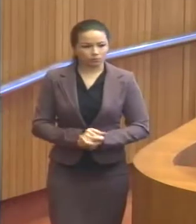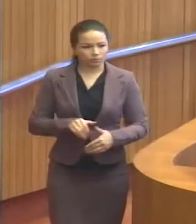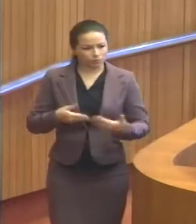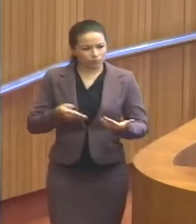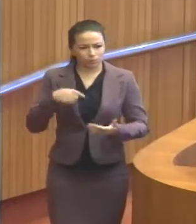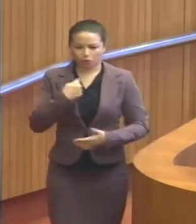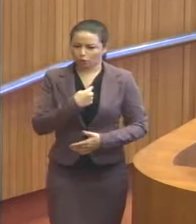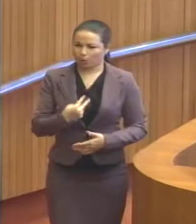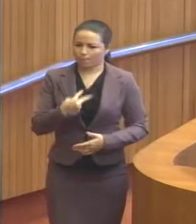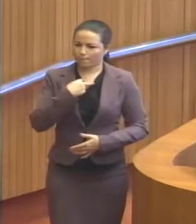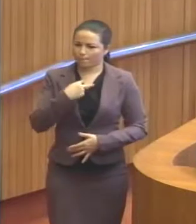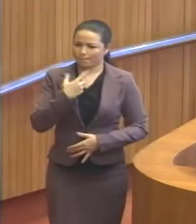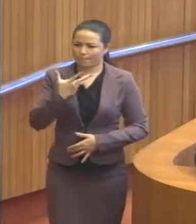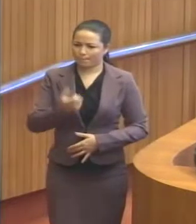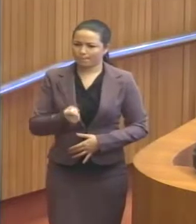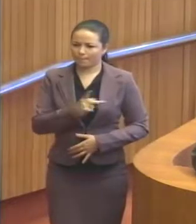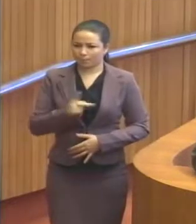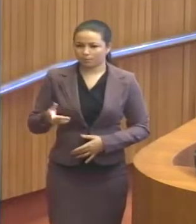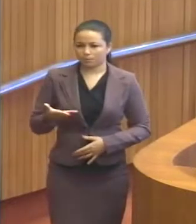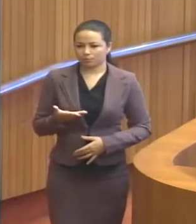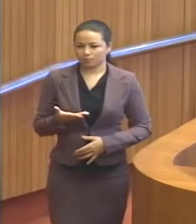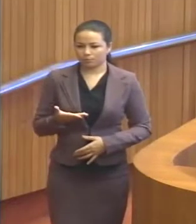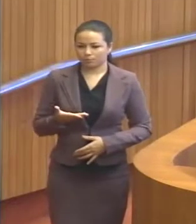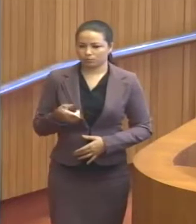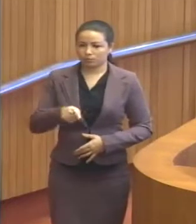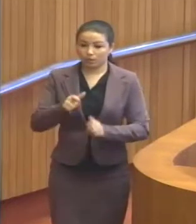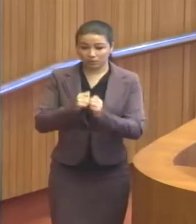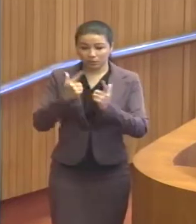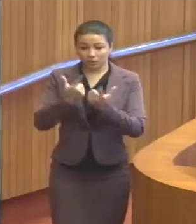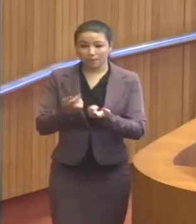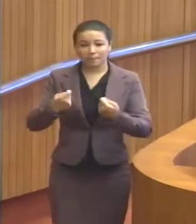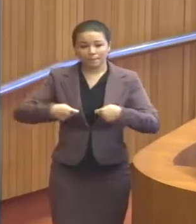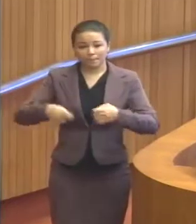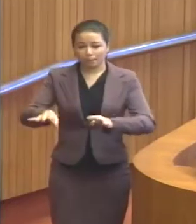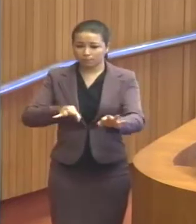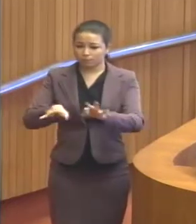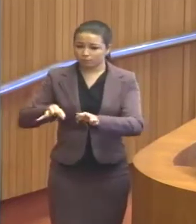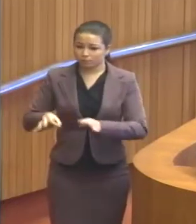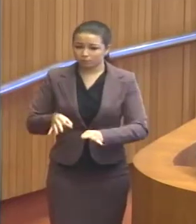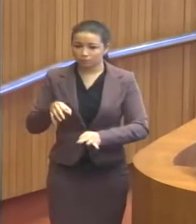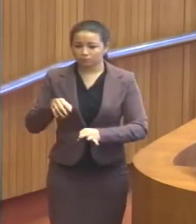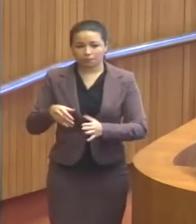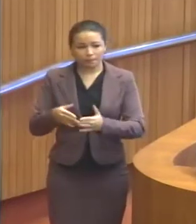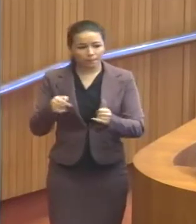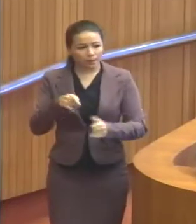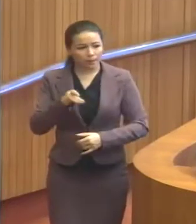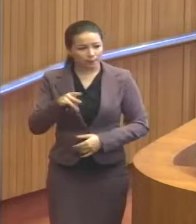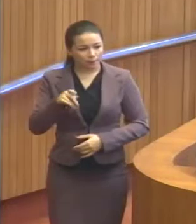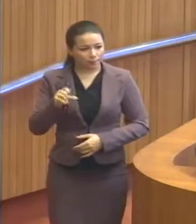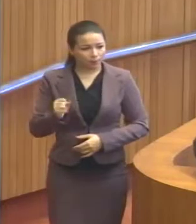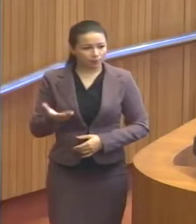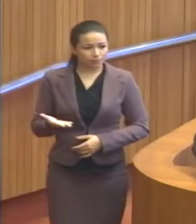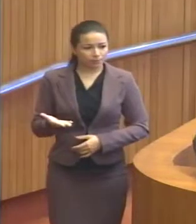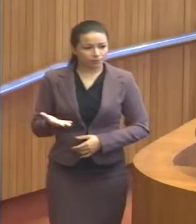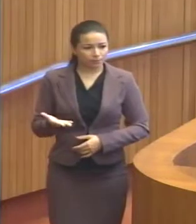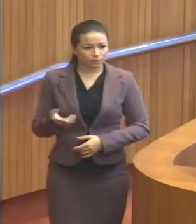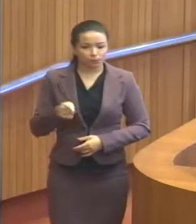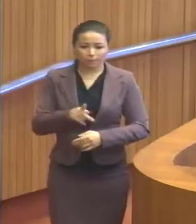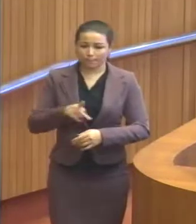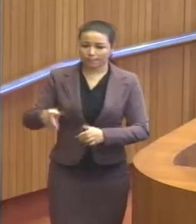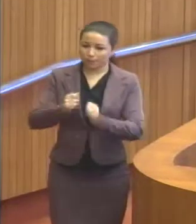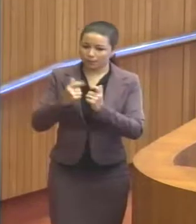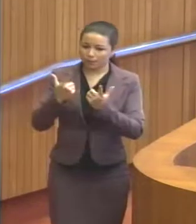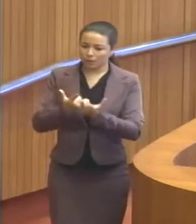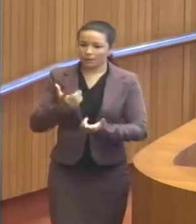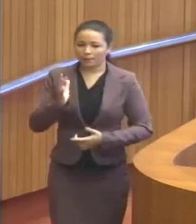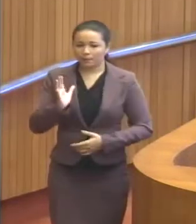Então nós não podemos aceitar, senhor presidente. A Assembleia tem que tomar posição com relação às emendas. O presidente da Assembleia